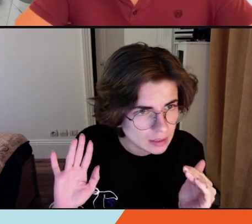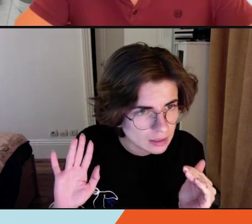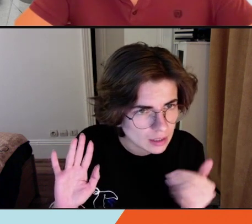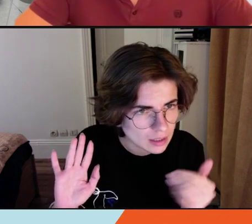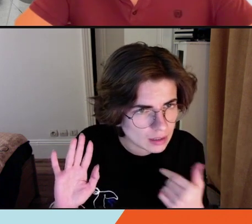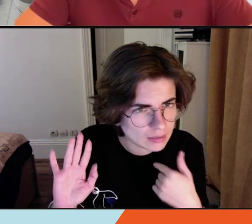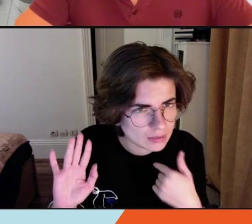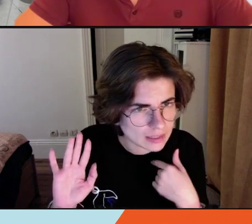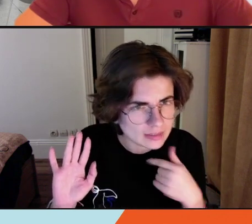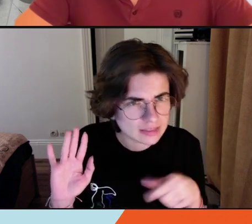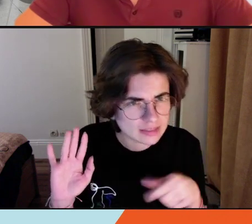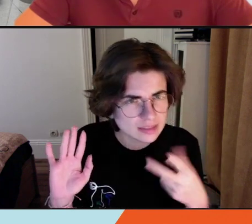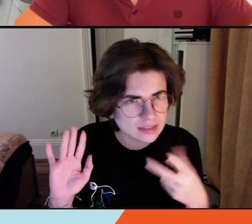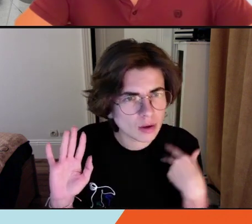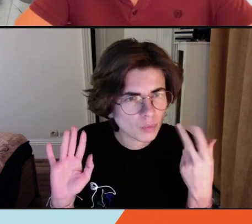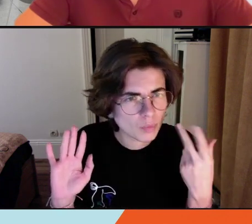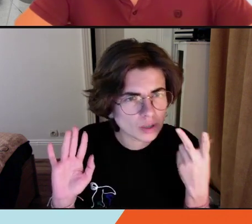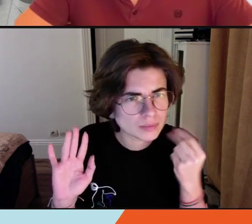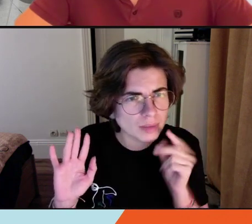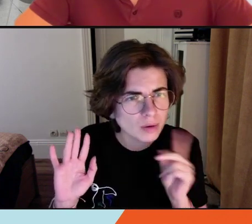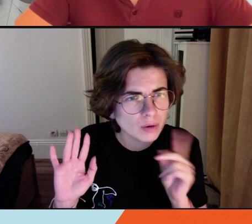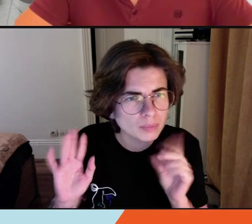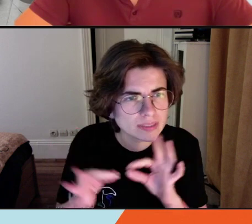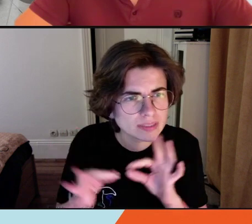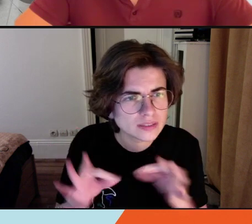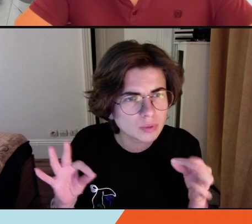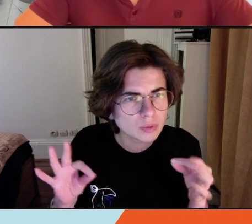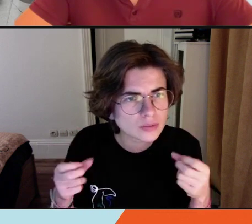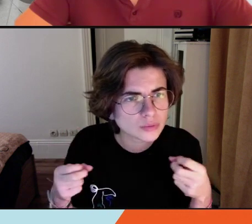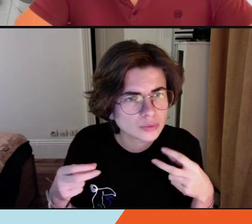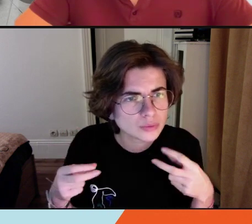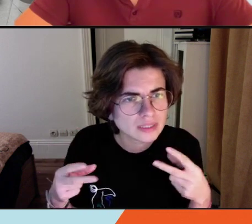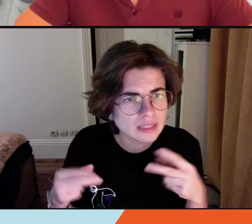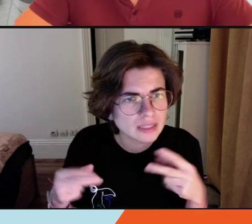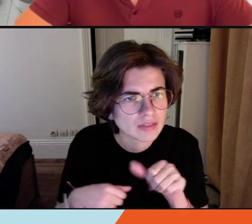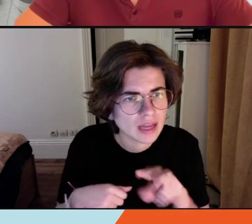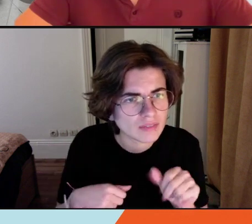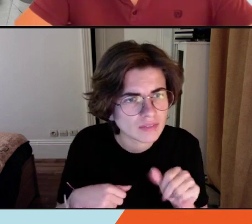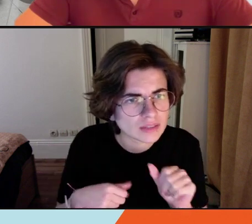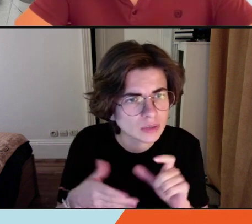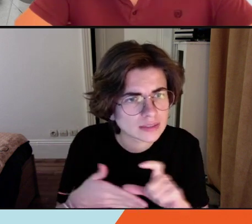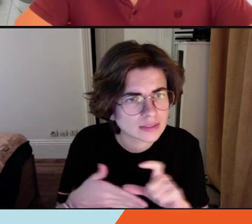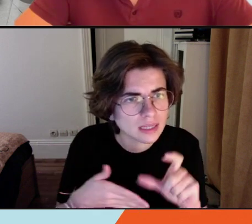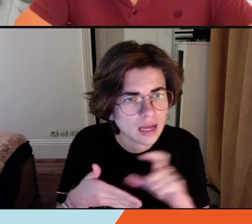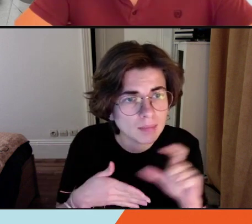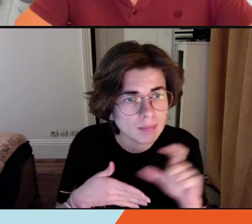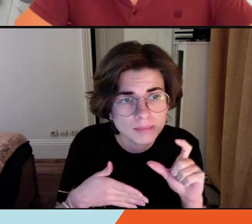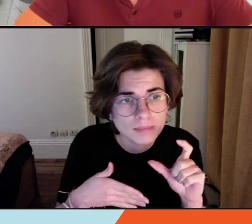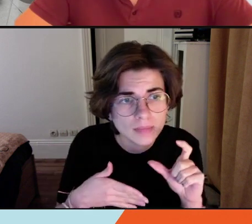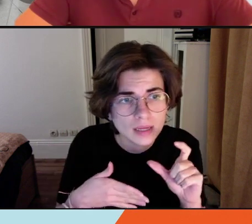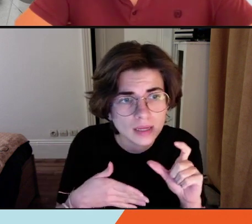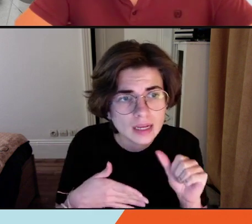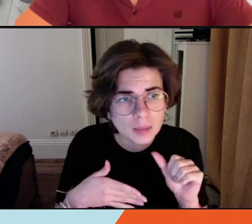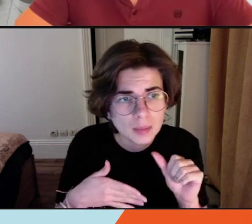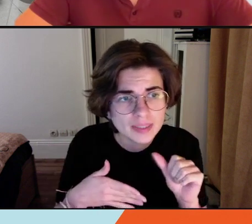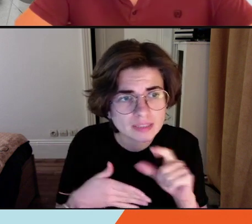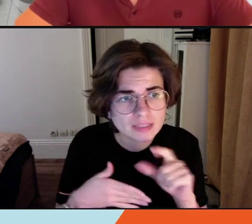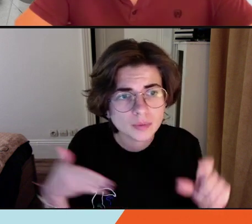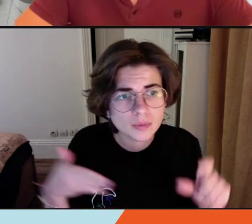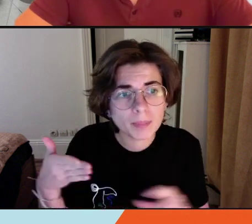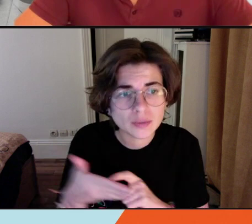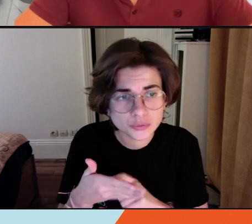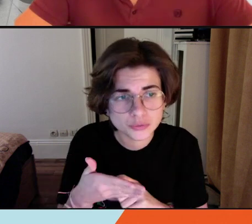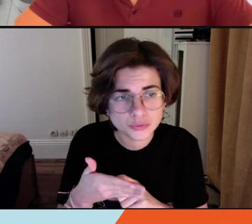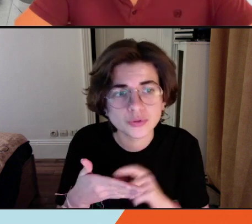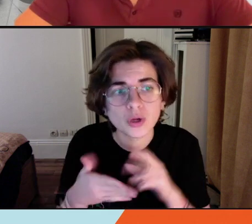Y a quelqu'un qui dit alors, moi, j'ai pas compris l'histoire de sous-titrer avec Ava sur Instagram. L'application te met par-dessus